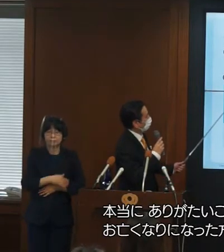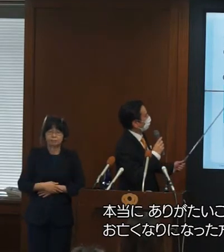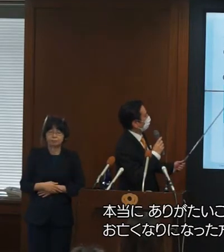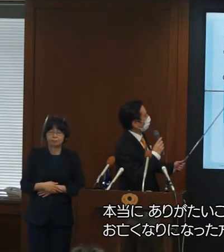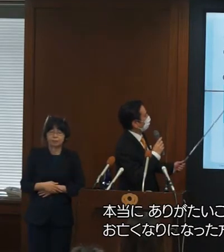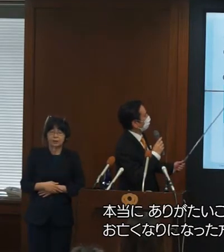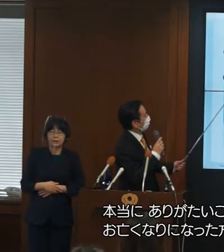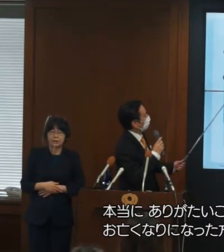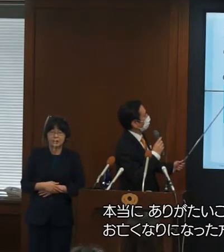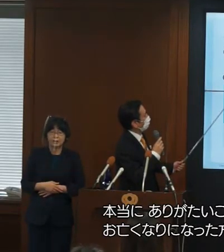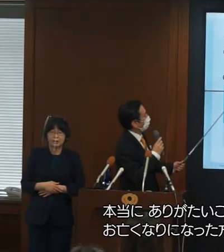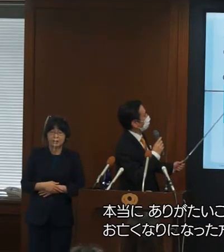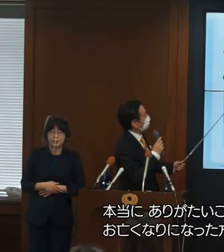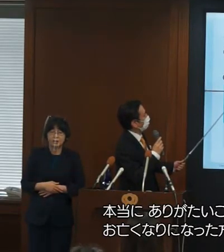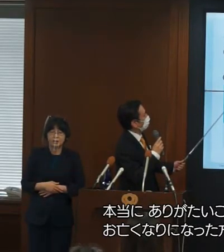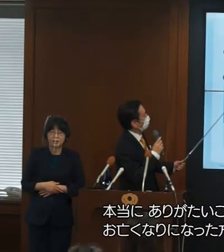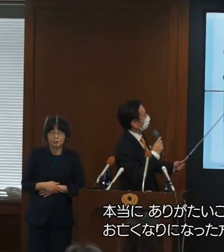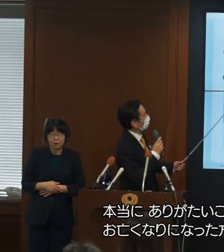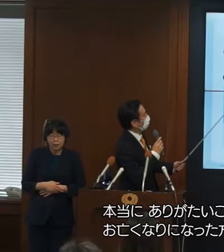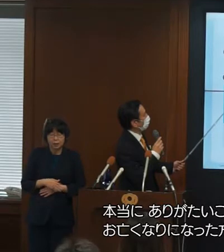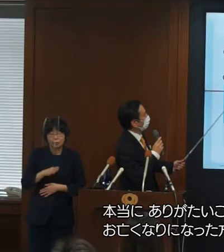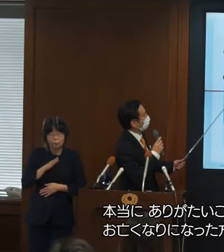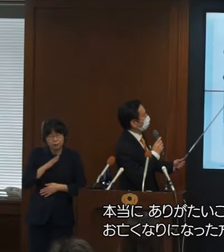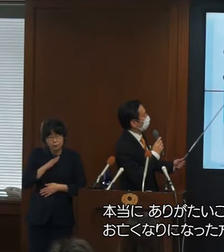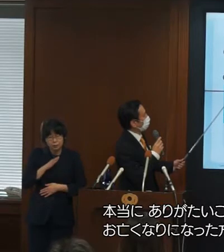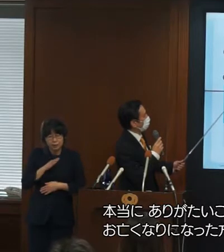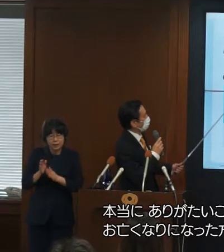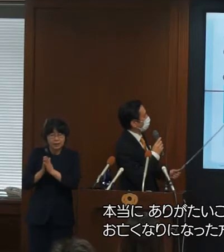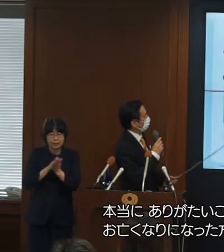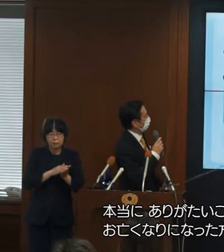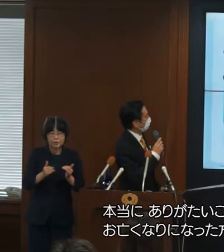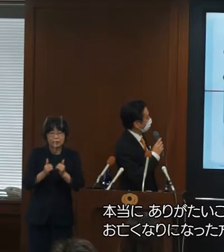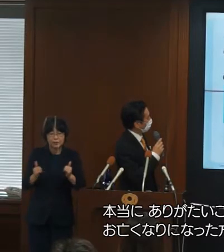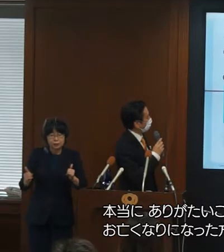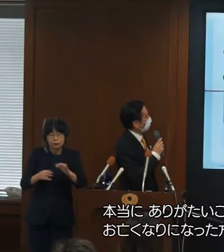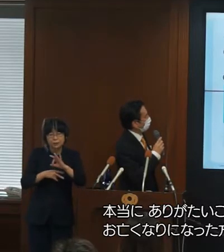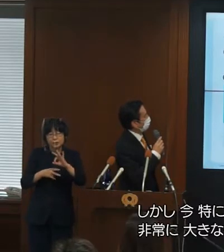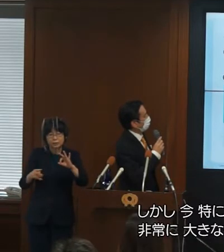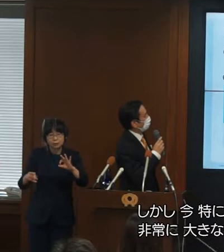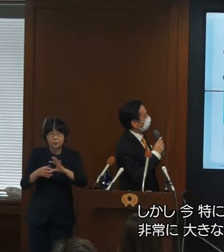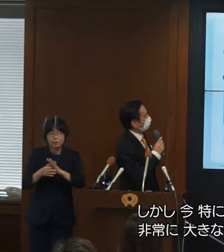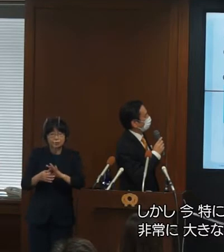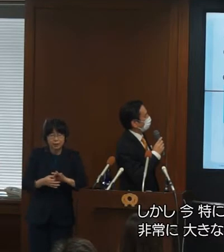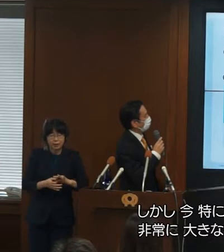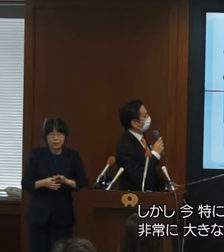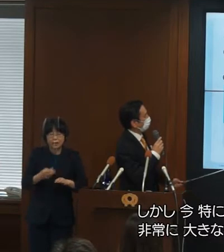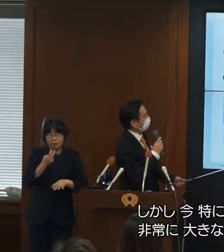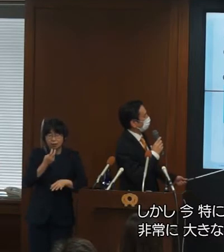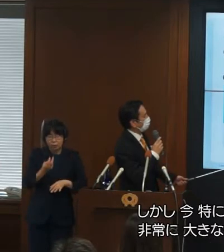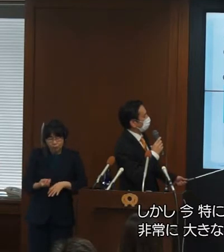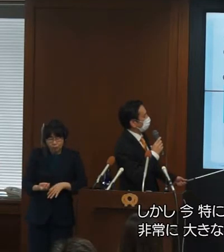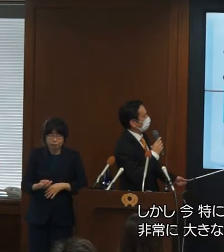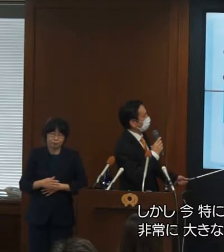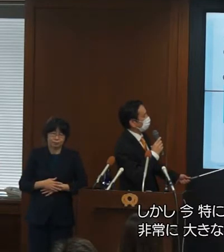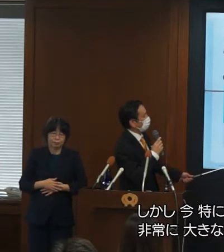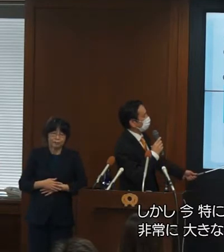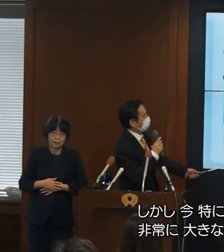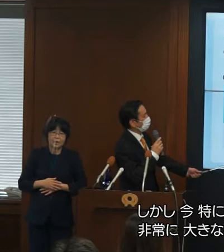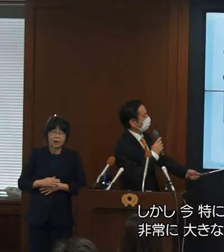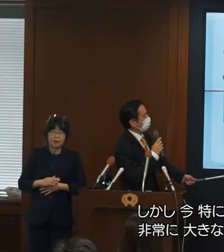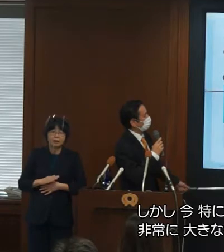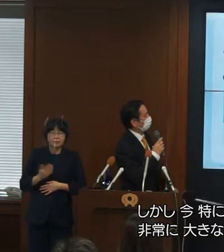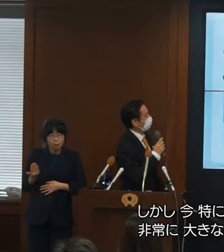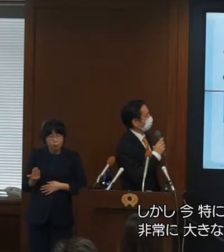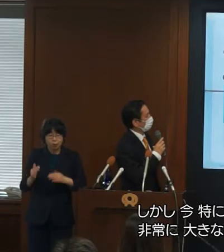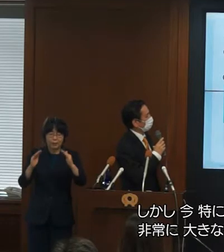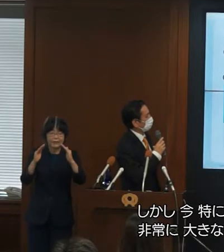本当にありがたいことに、お亡くなりの方は来られませんでした。しかし、特に住家被害を中心